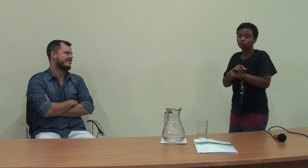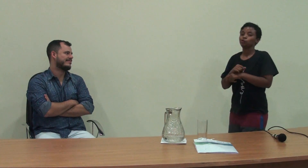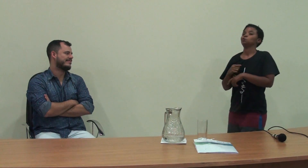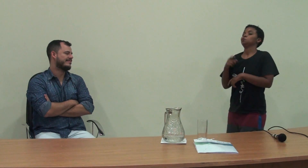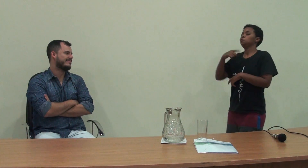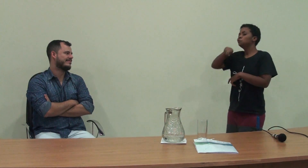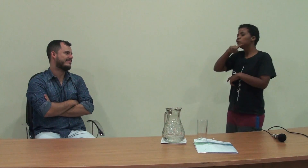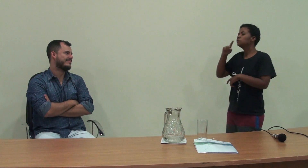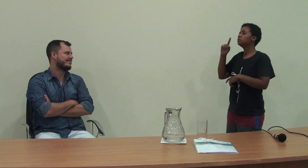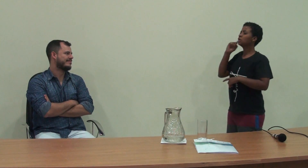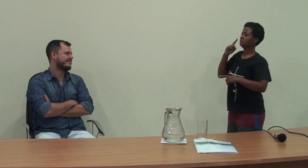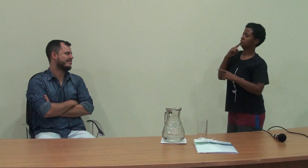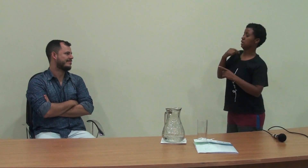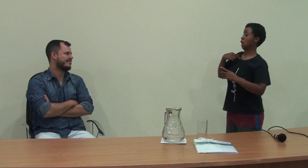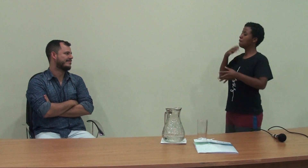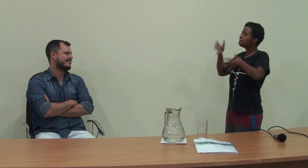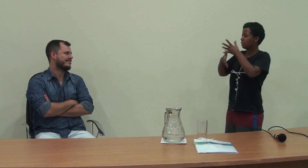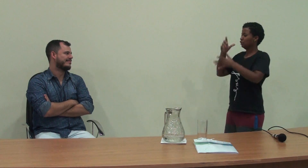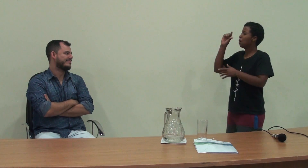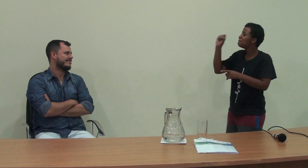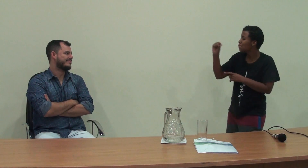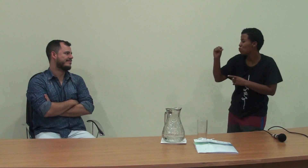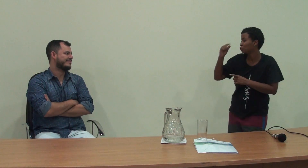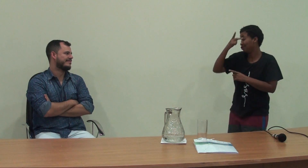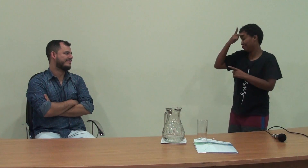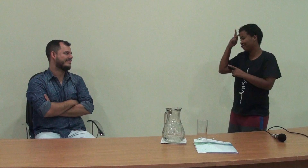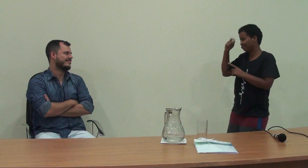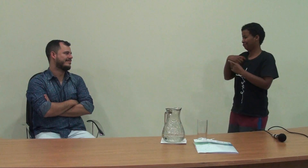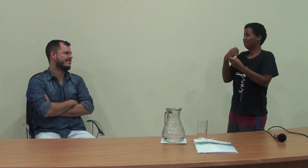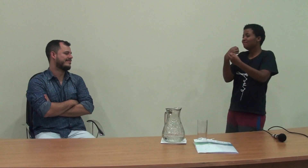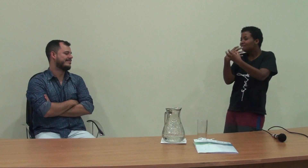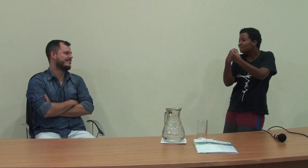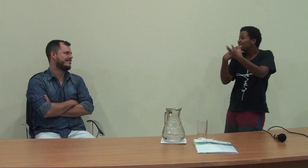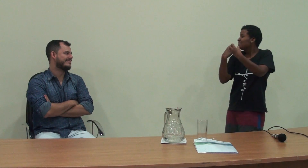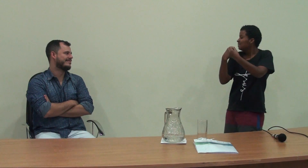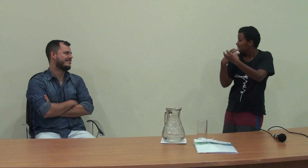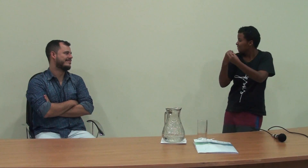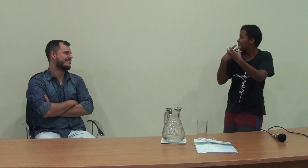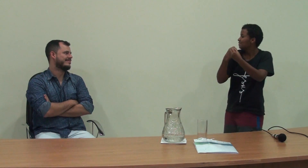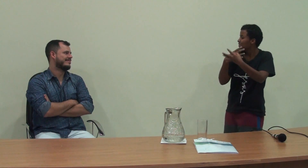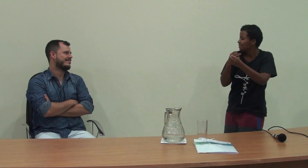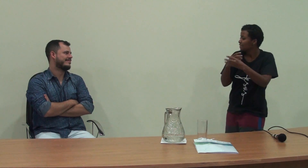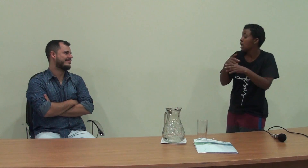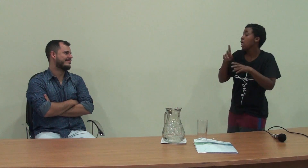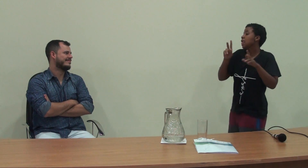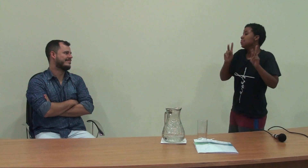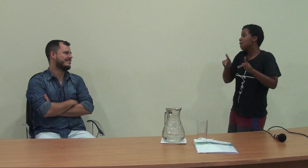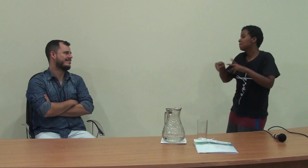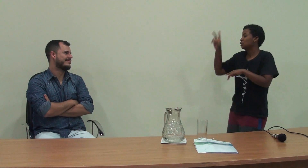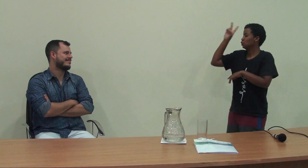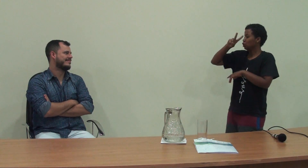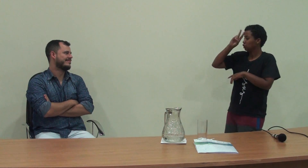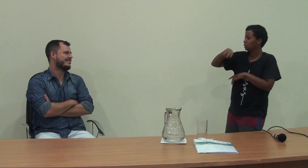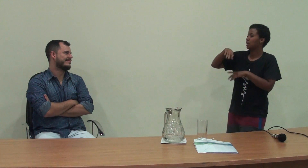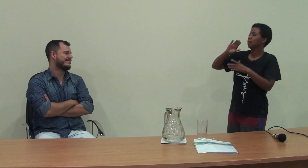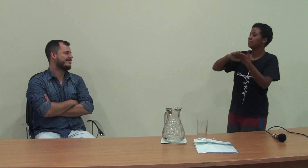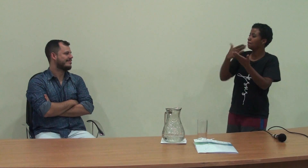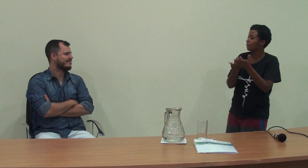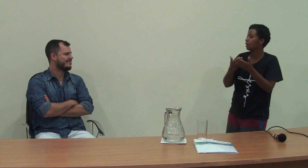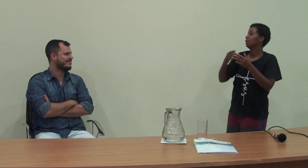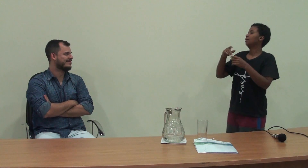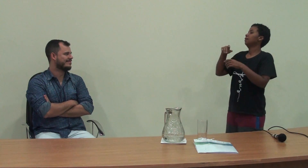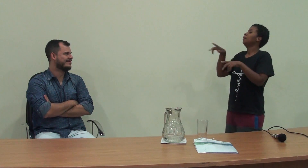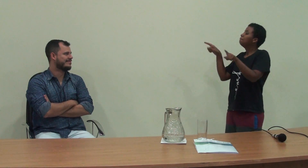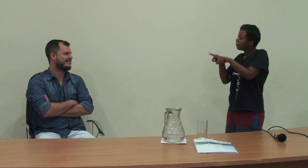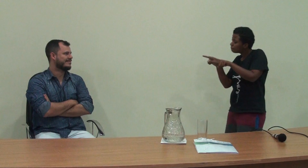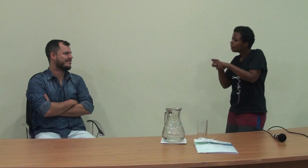com outros surdos ele foi muito enriquecedor para mim. Mas a língua de sinais mesmo, aos poucos que eu venho aprendendo. Então,